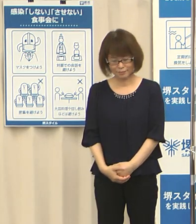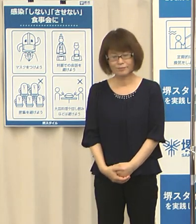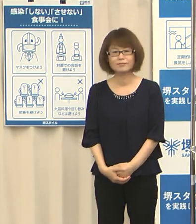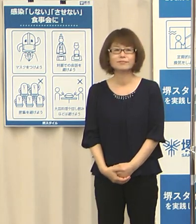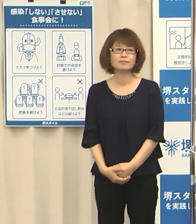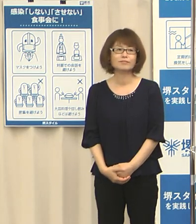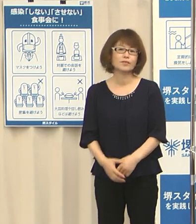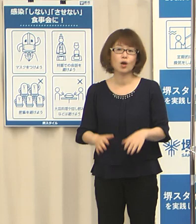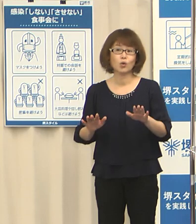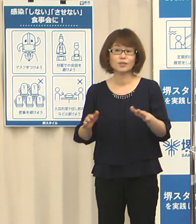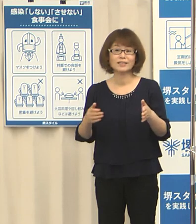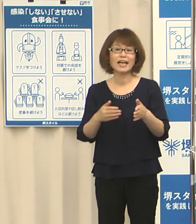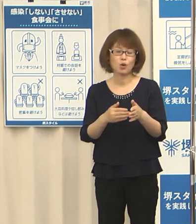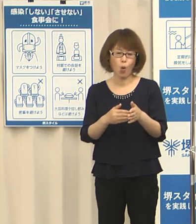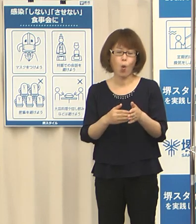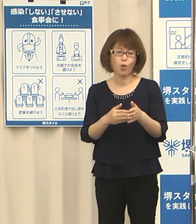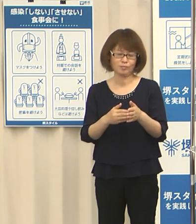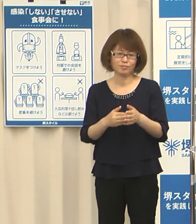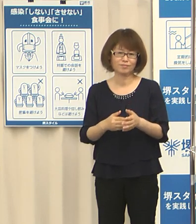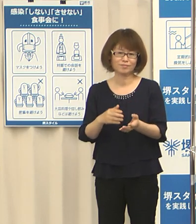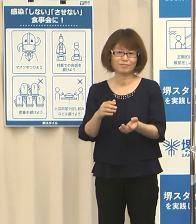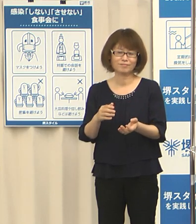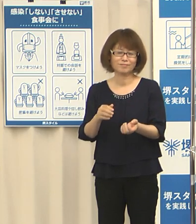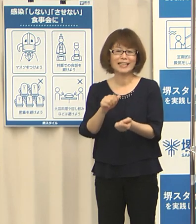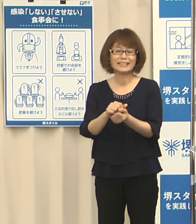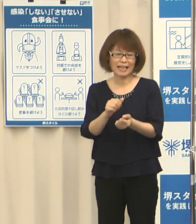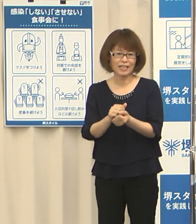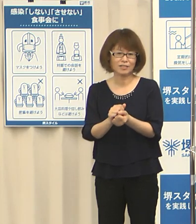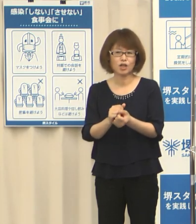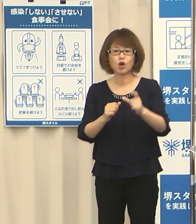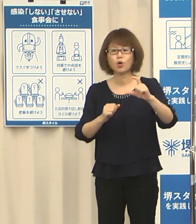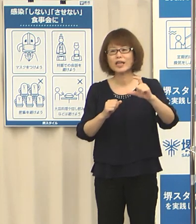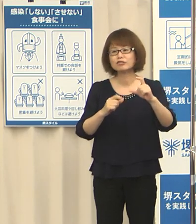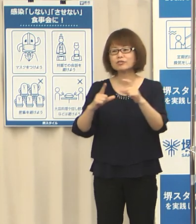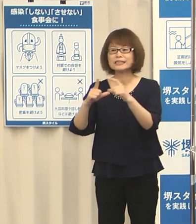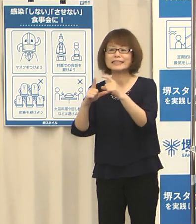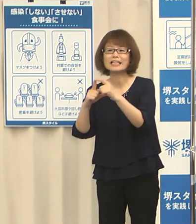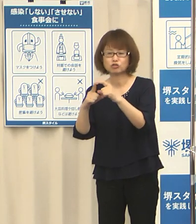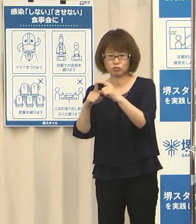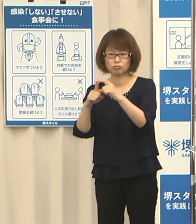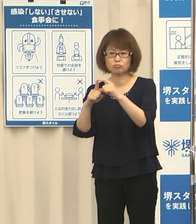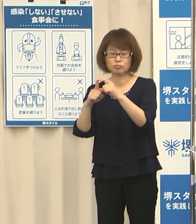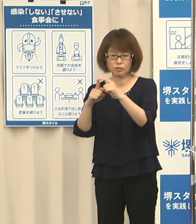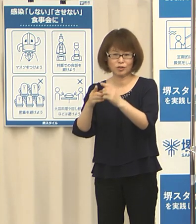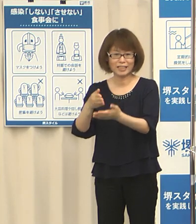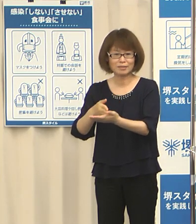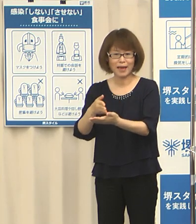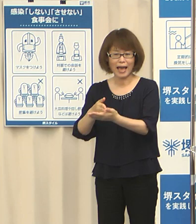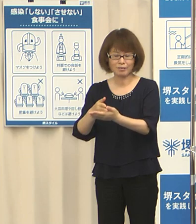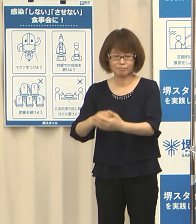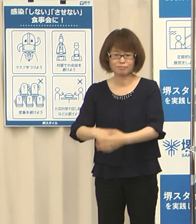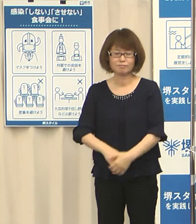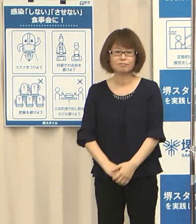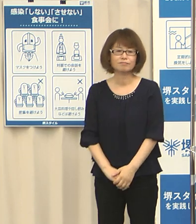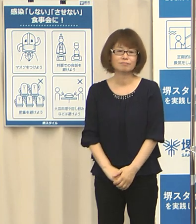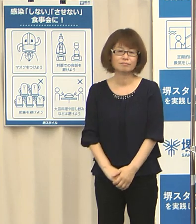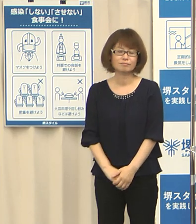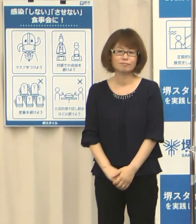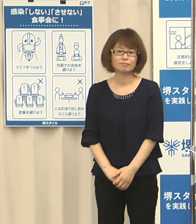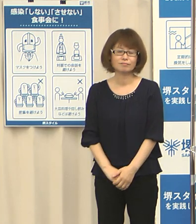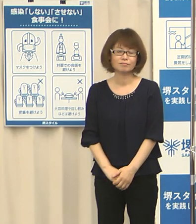で、本日最後ですが、堺コネクテッドデスクの開設についてです。私